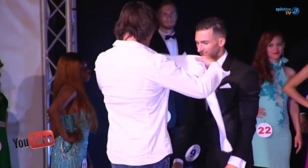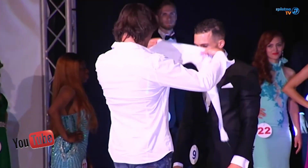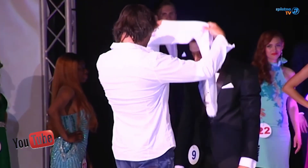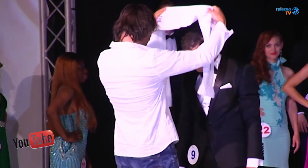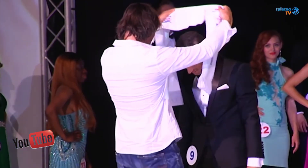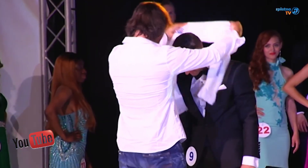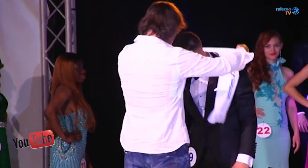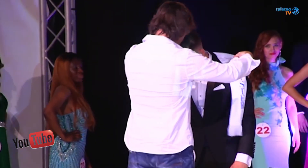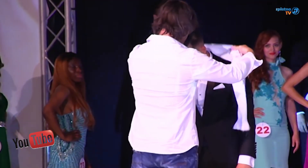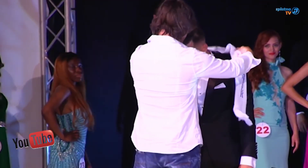You're my